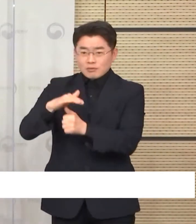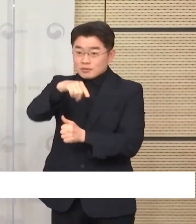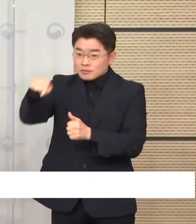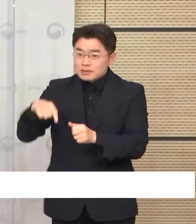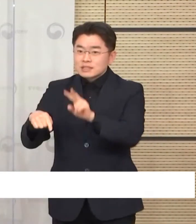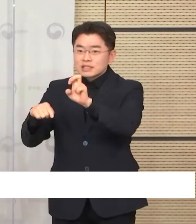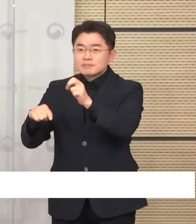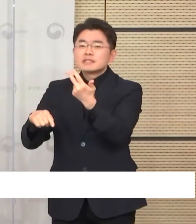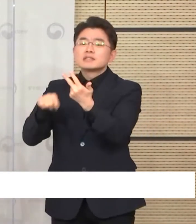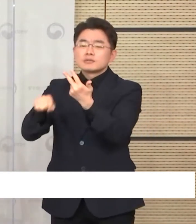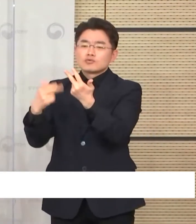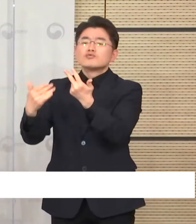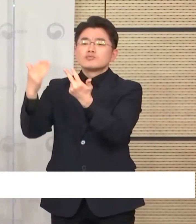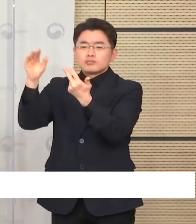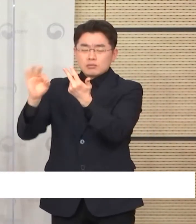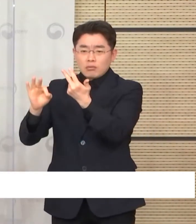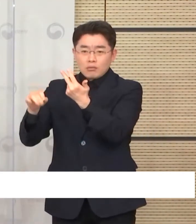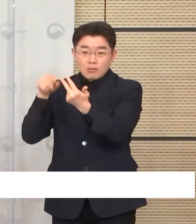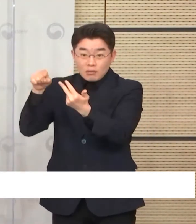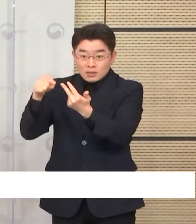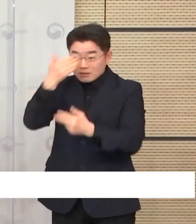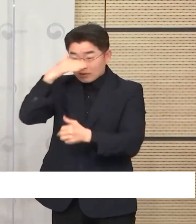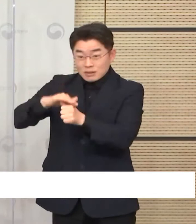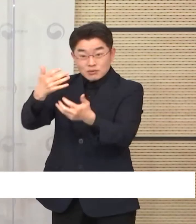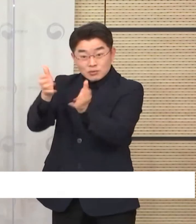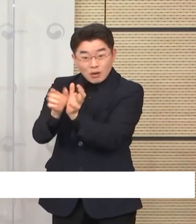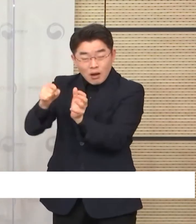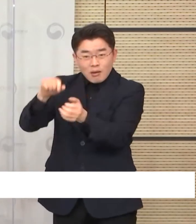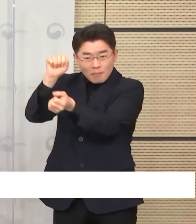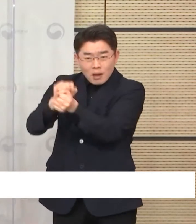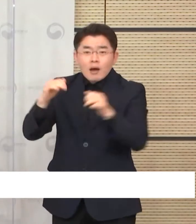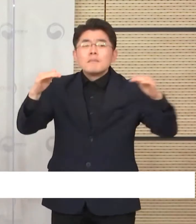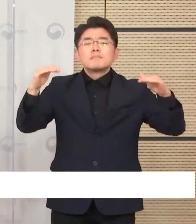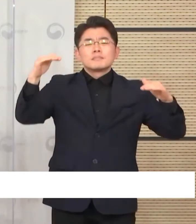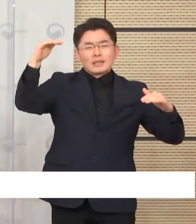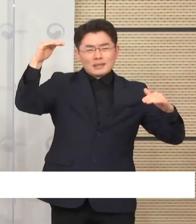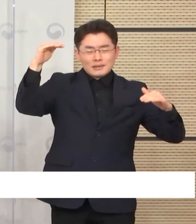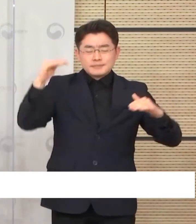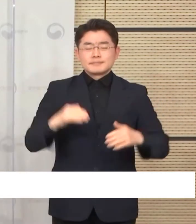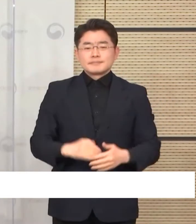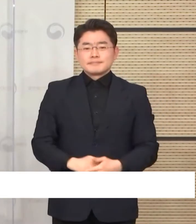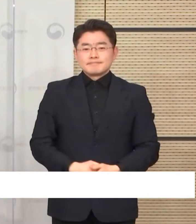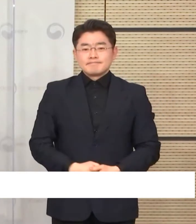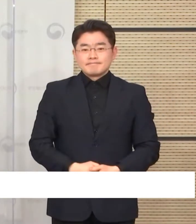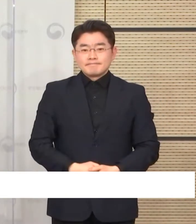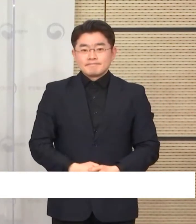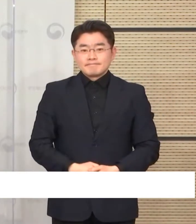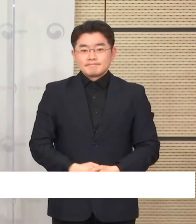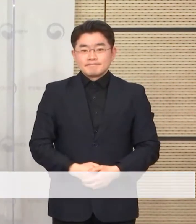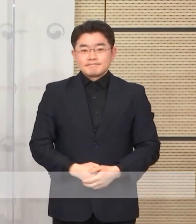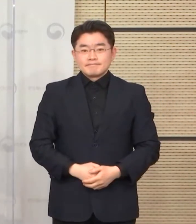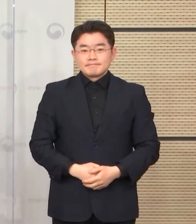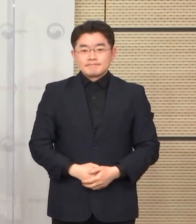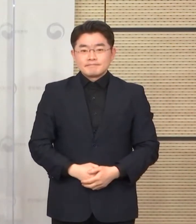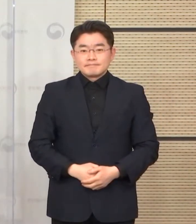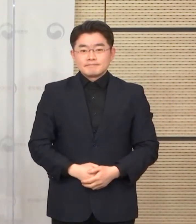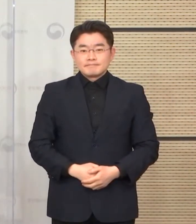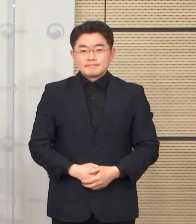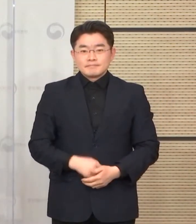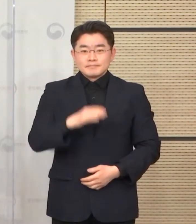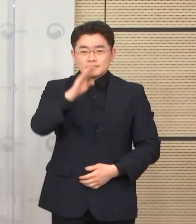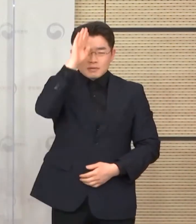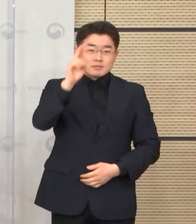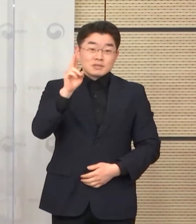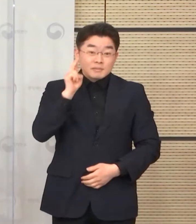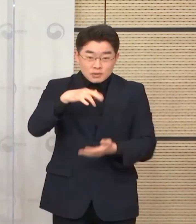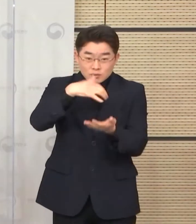27.9% 로 여전히 청소년 감염이 높은 비중을 차지하고 있습니다 위 즘 중 한